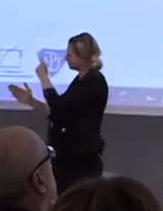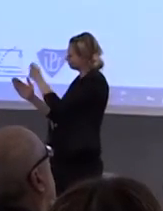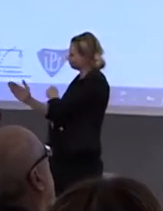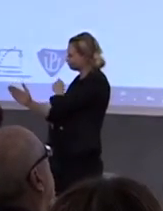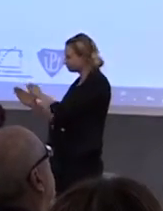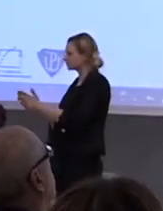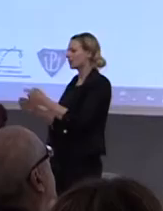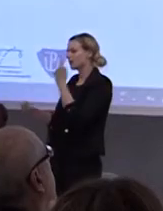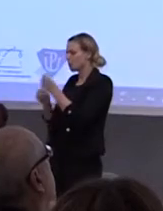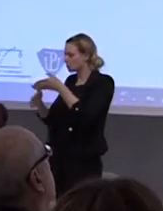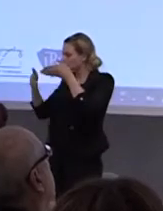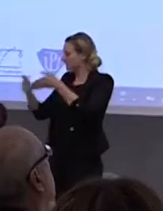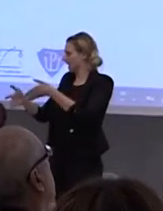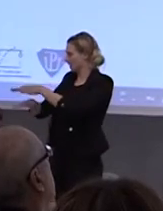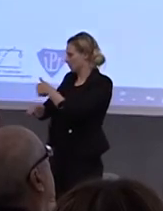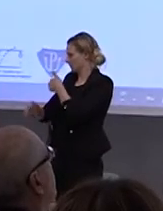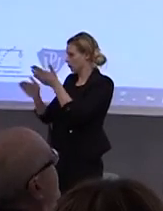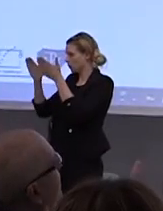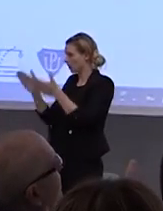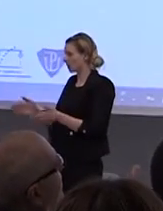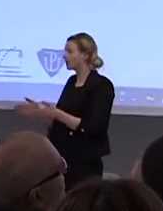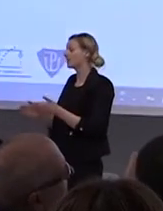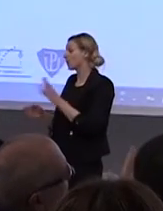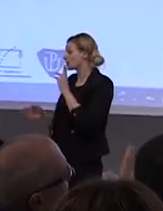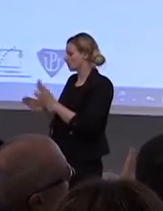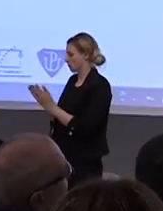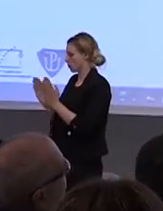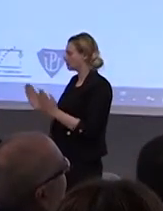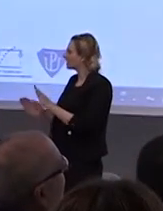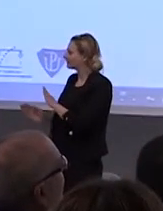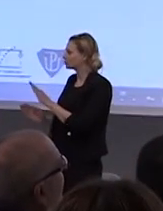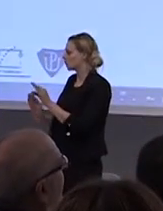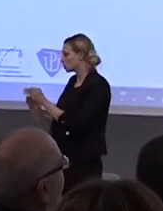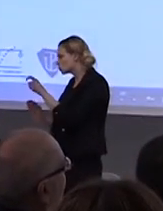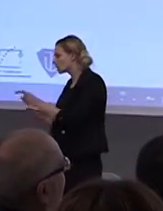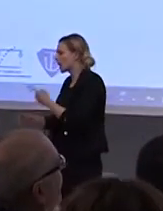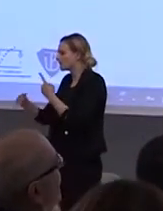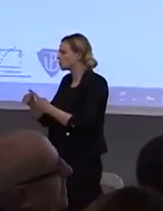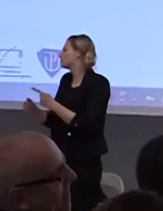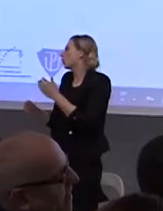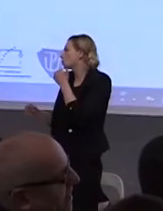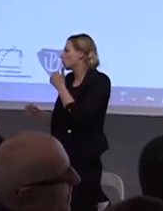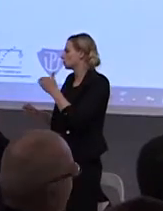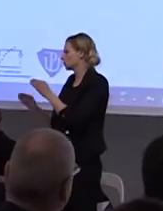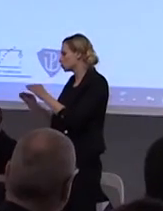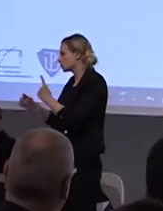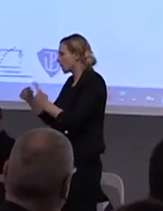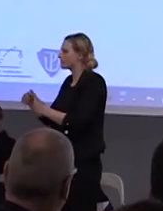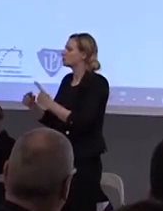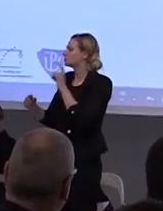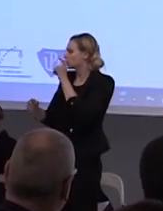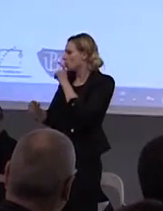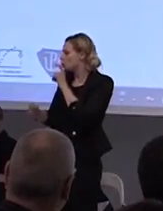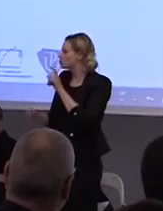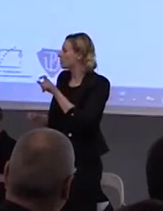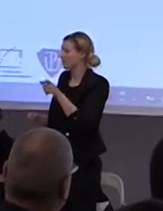zavedena, tak mnoho rodičů i profesionálů se domnívalo, že to nemůže nikdy fungovat a postavili se proti těmto změnám, velice silně se